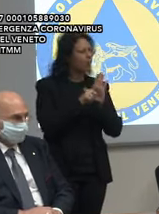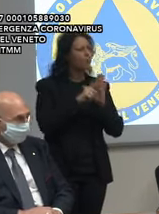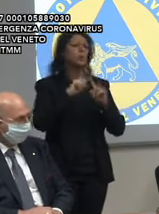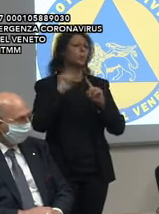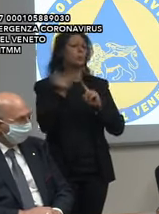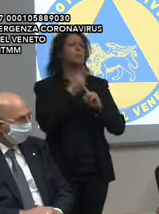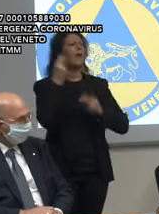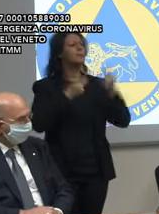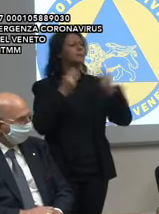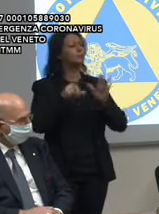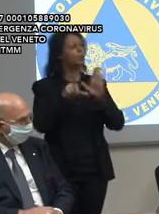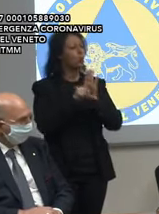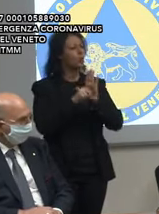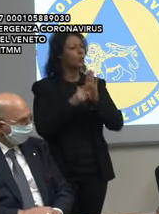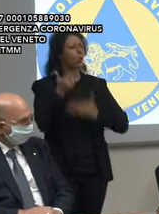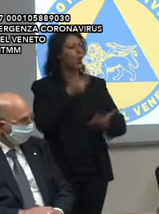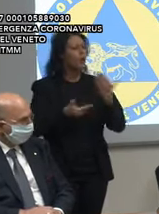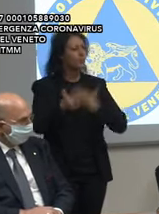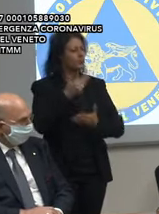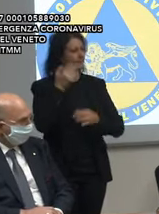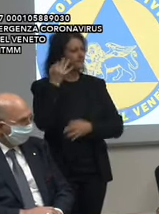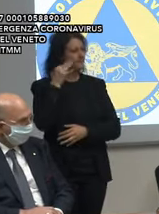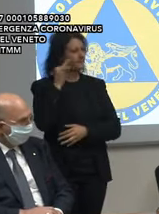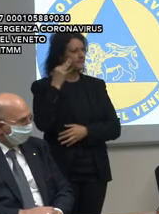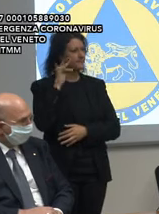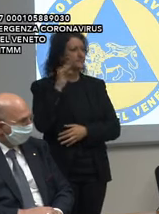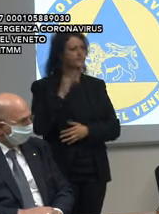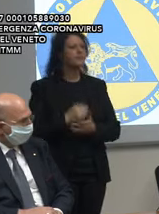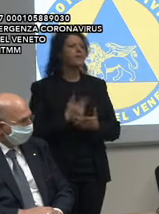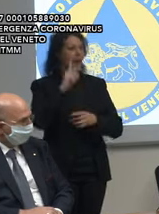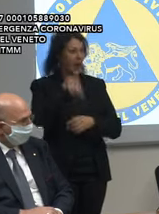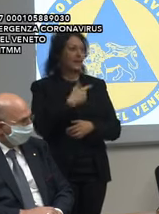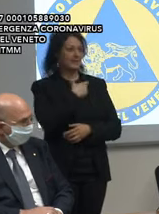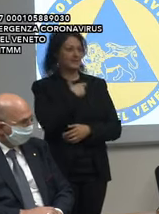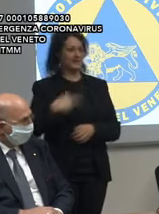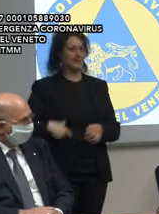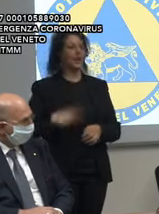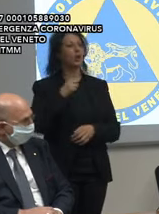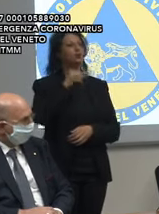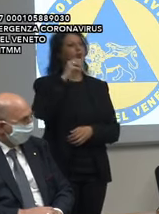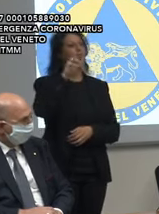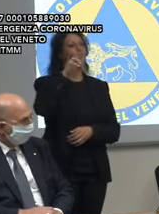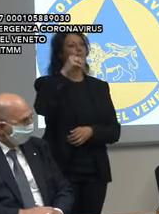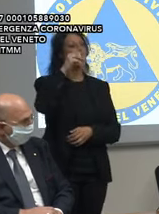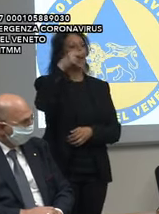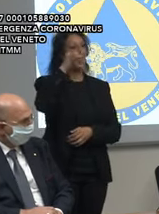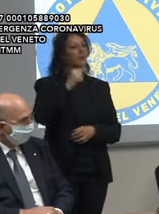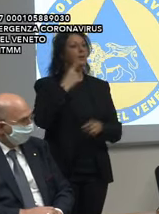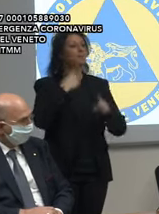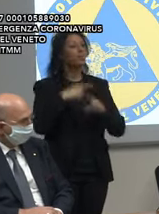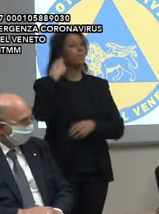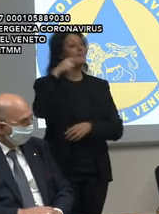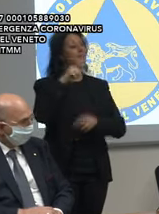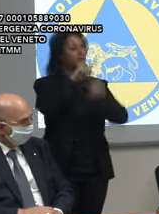comunali che ci sono state e non ultimo ovviamente con il Sindaco Giordani, con la Presidenza della